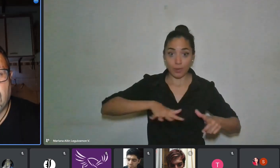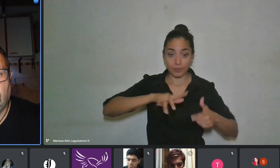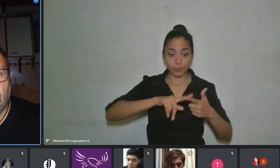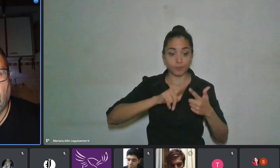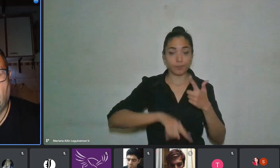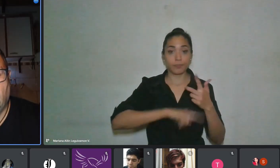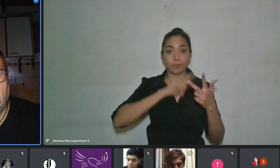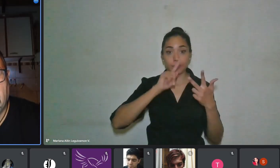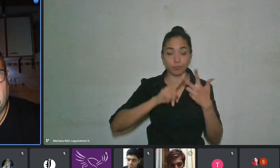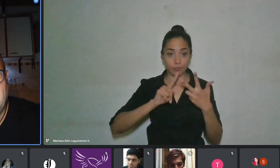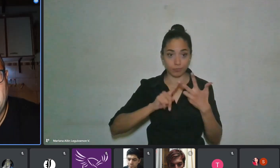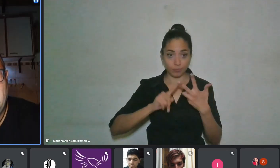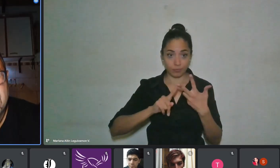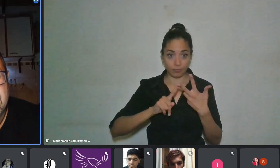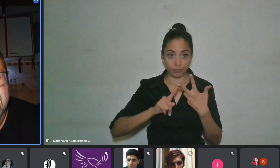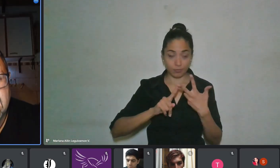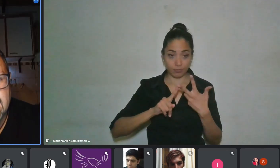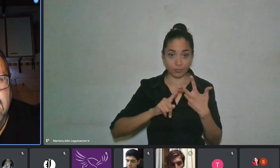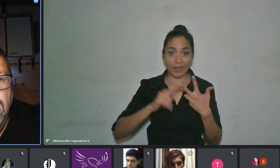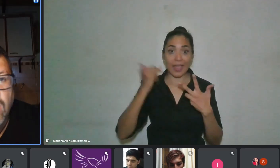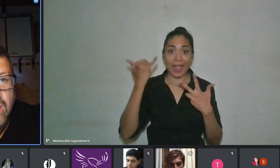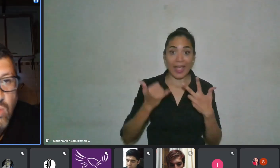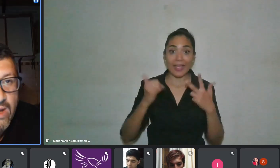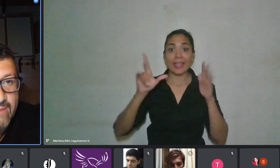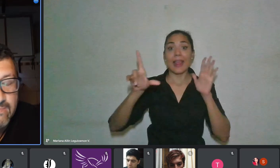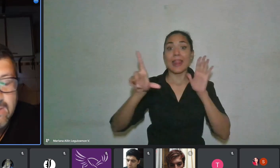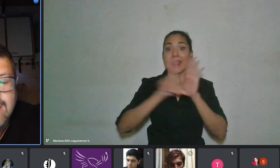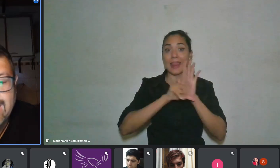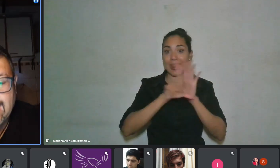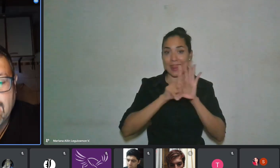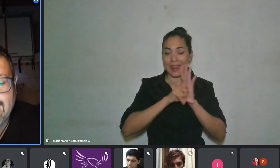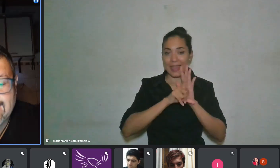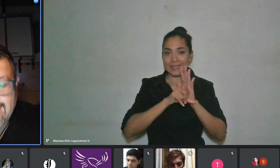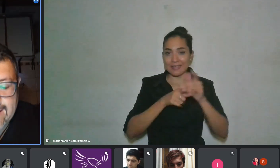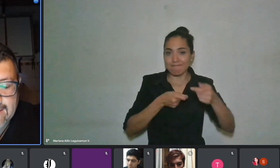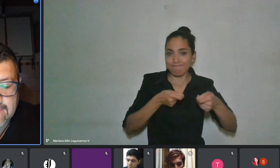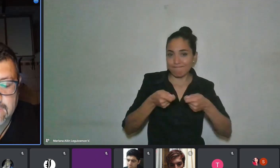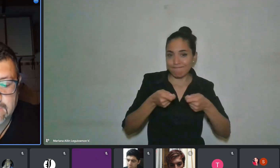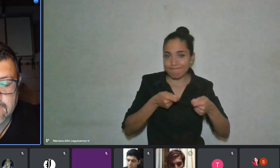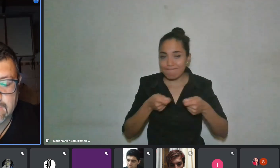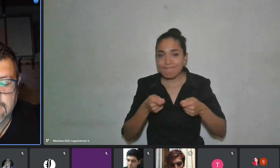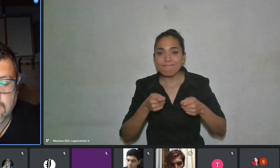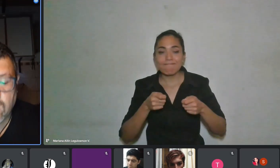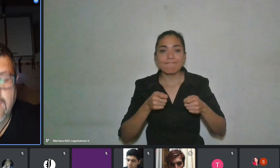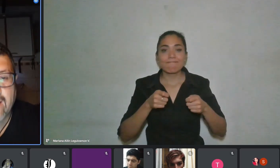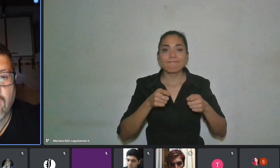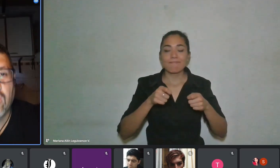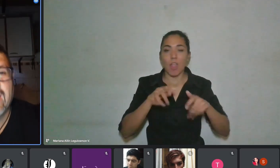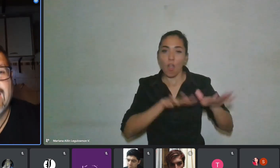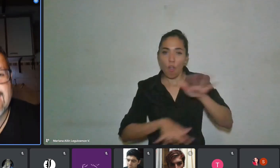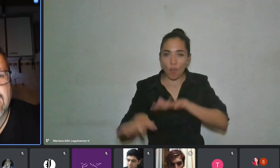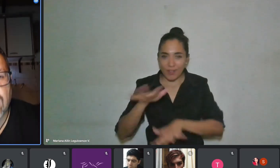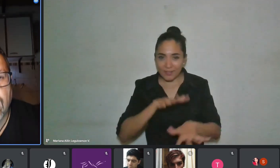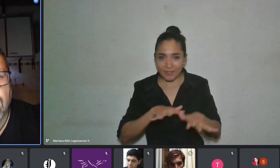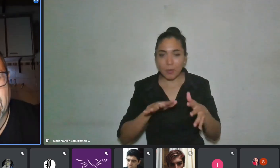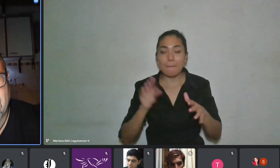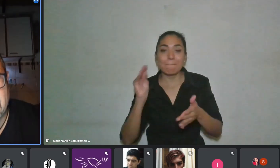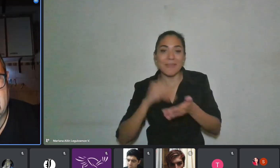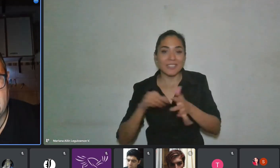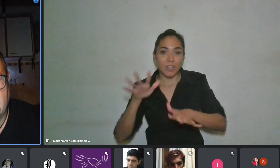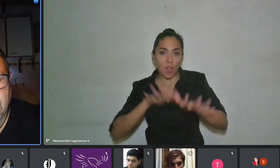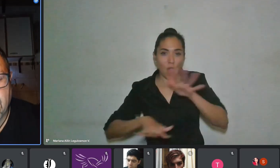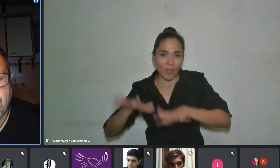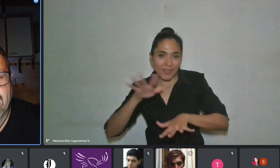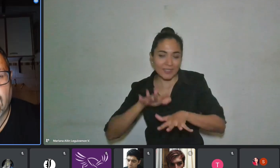tiene leyes que lo regulan y también tiene una organización